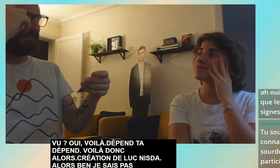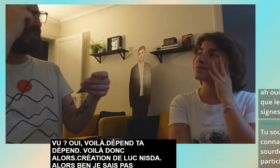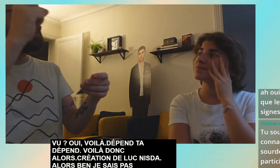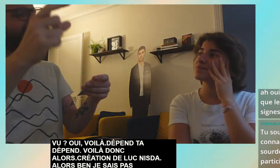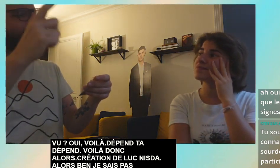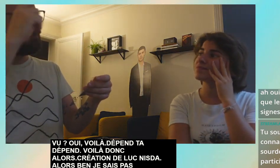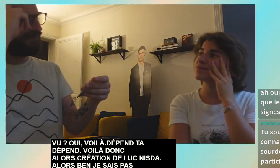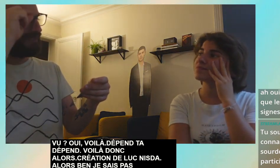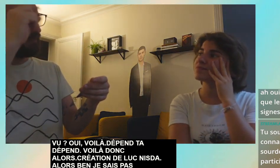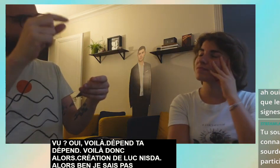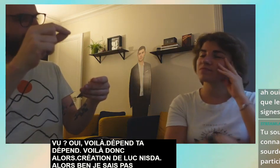déficients